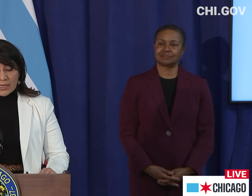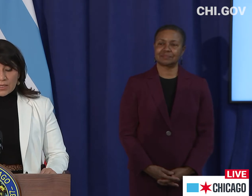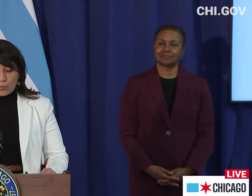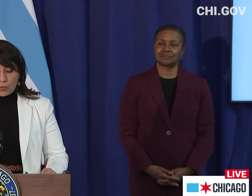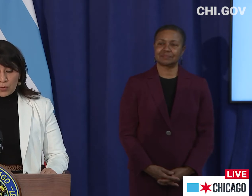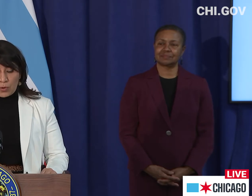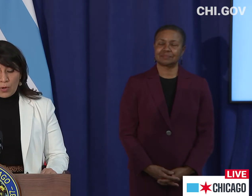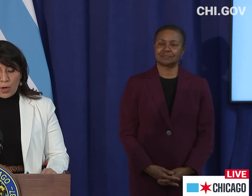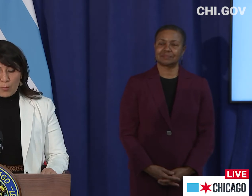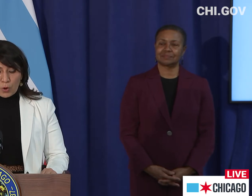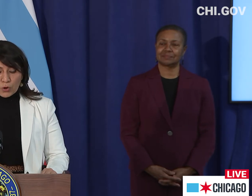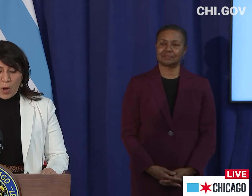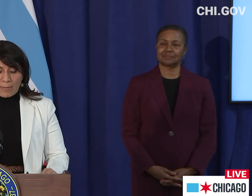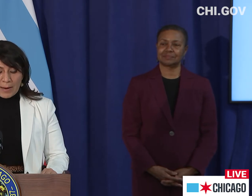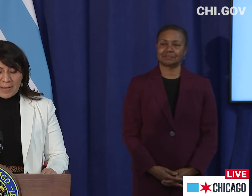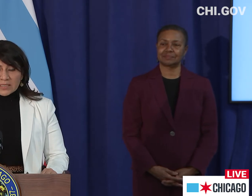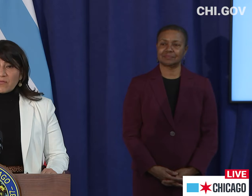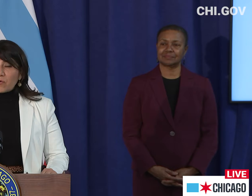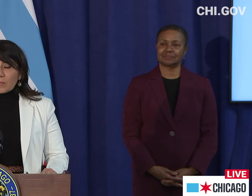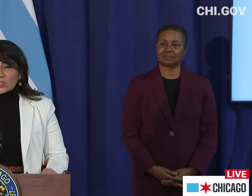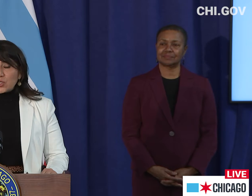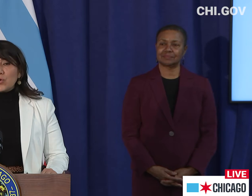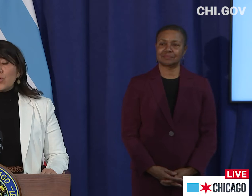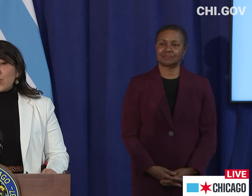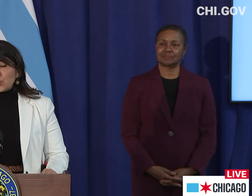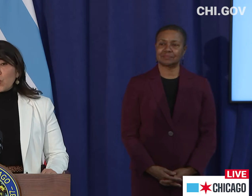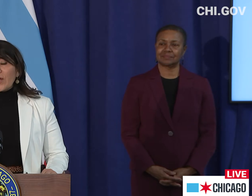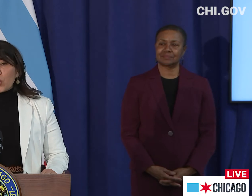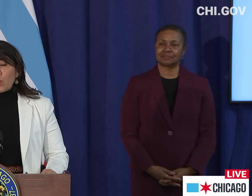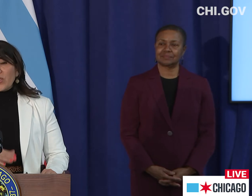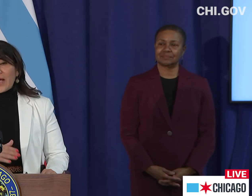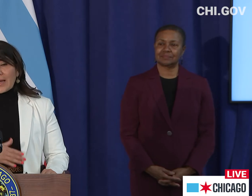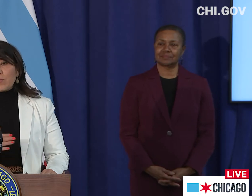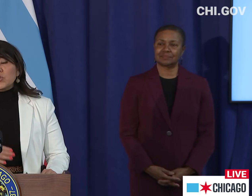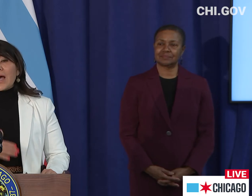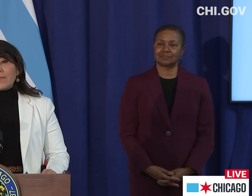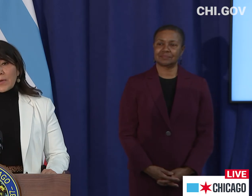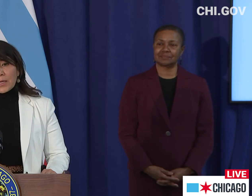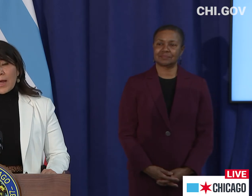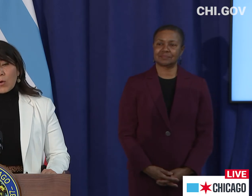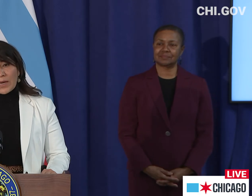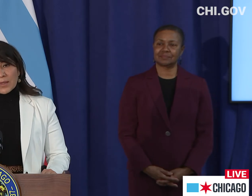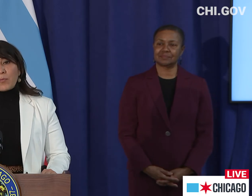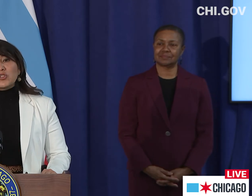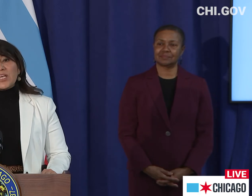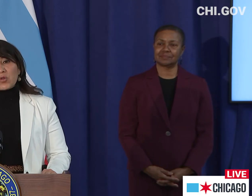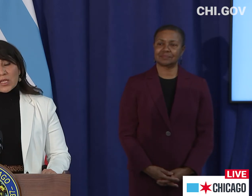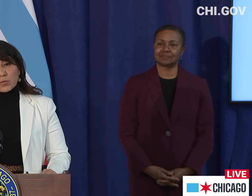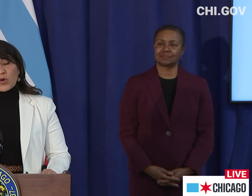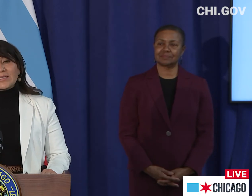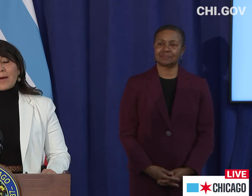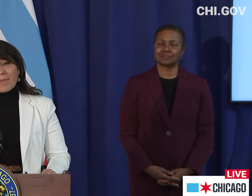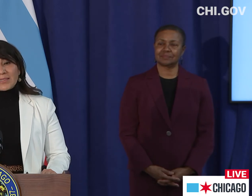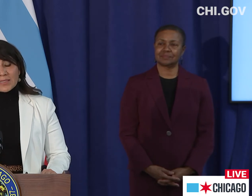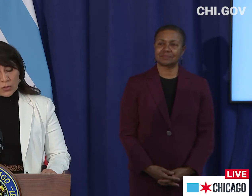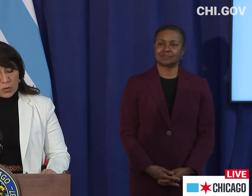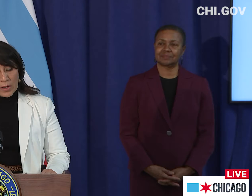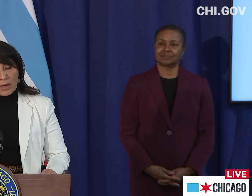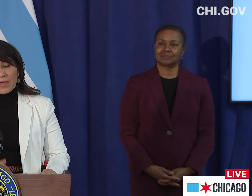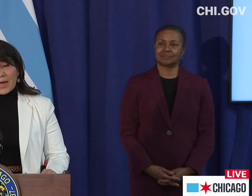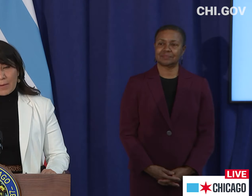regulaciones en este punto. Pronto habrá más información sobre cómo llegaremos a abrir al 40% y después a